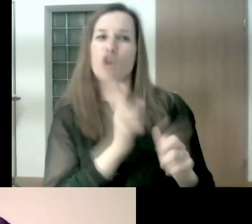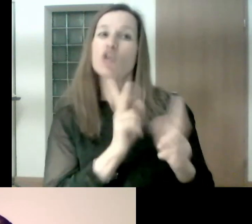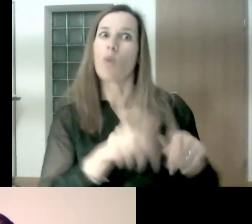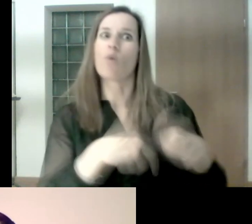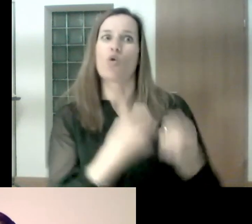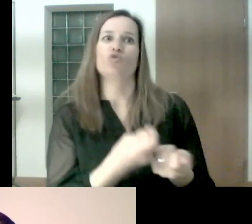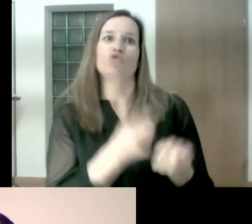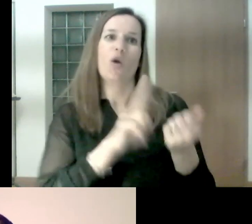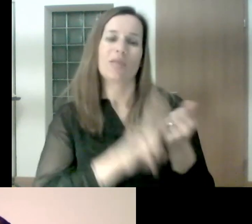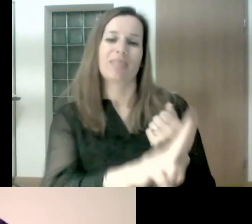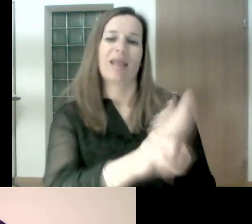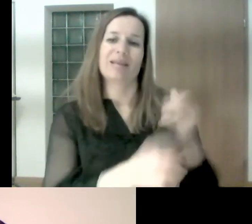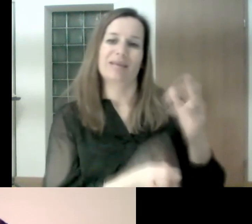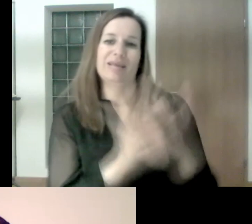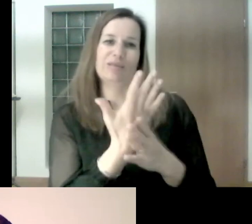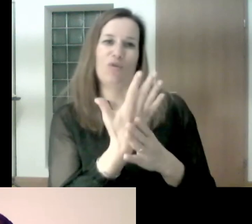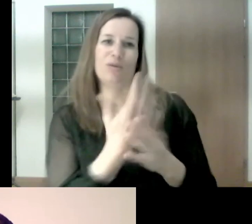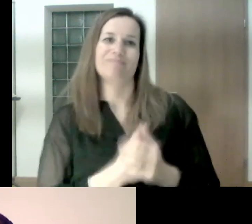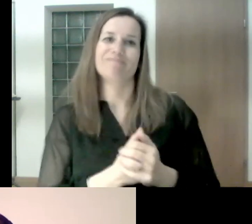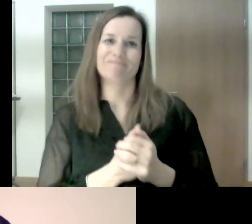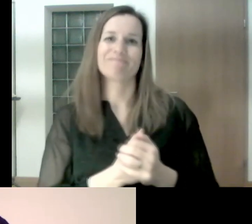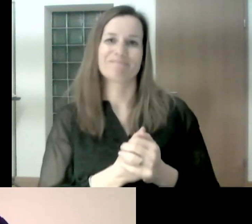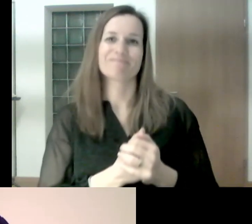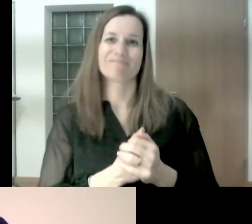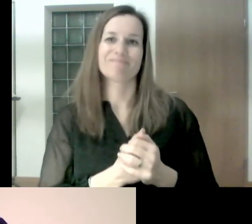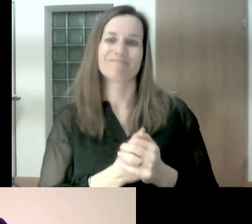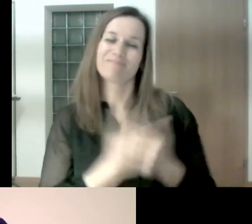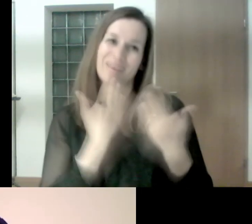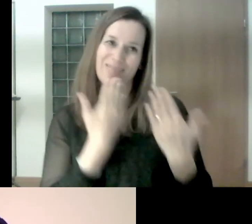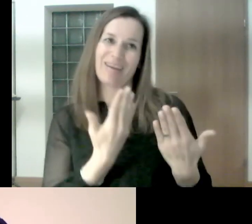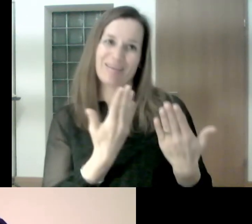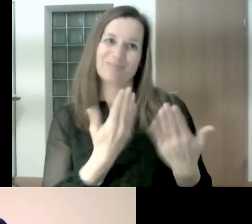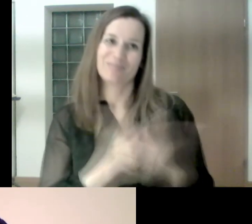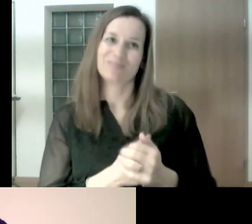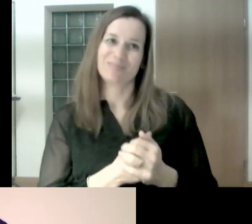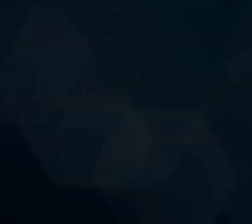omogočajo nadaljnji razvoj. Hvala lepa.